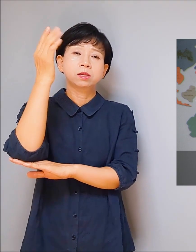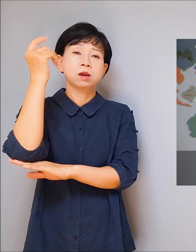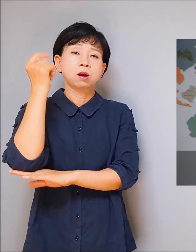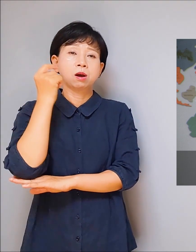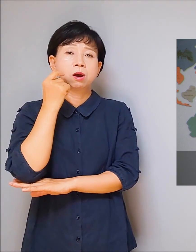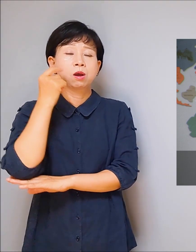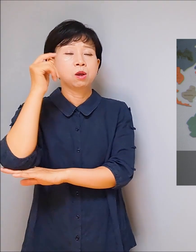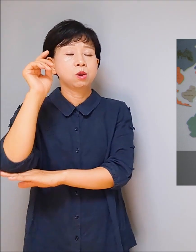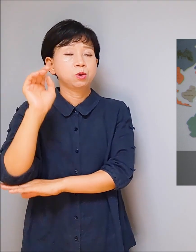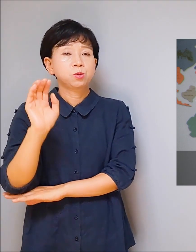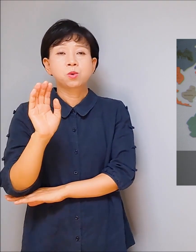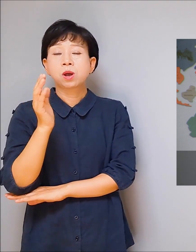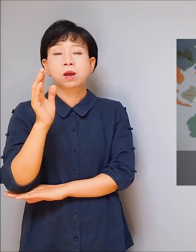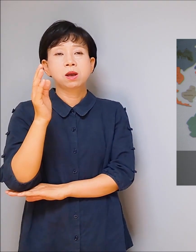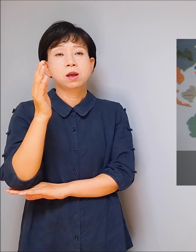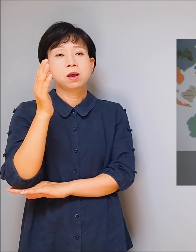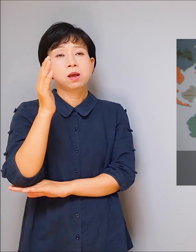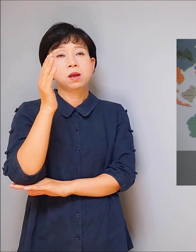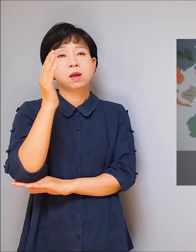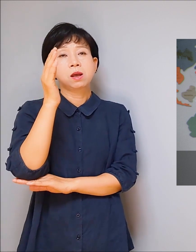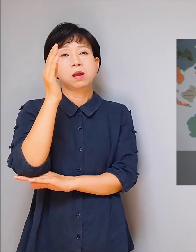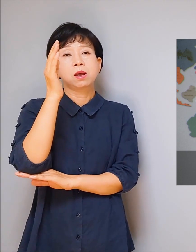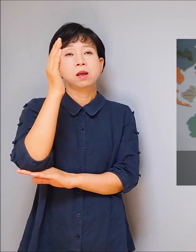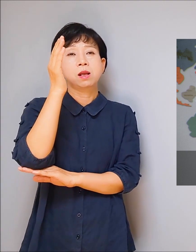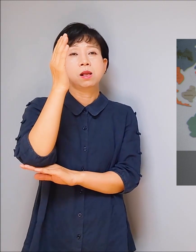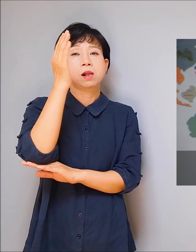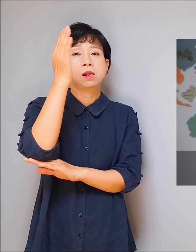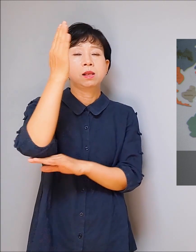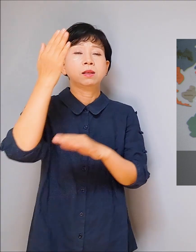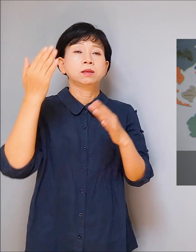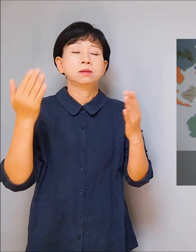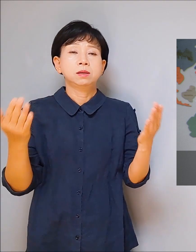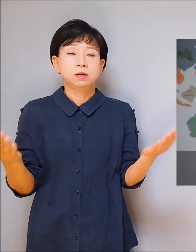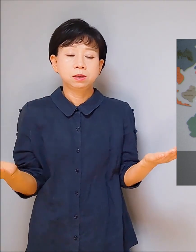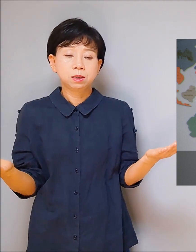영광 영광.